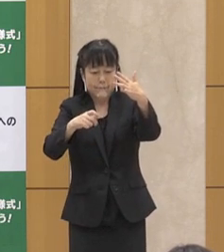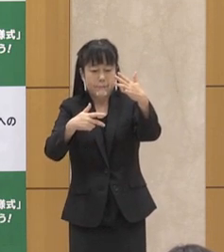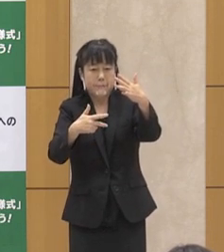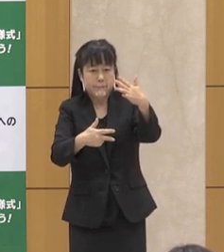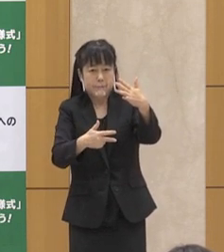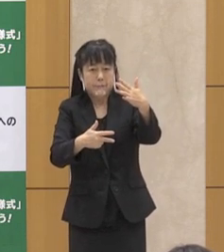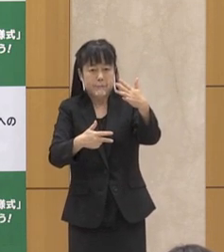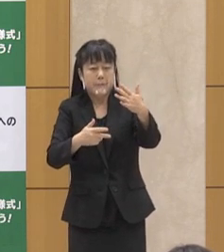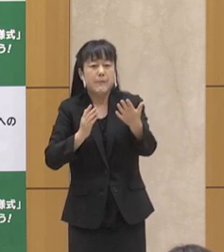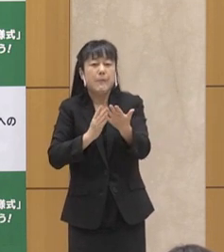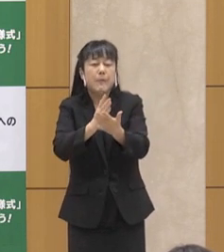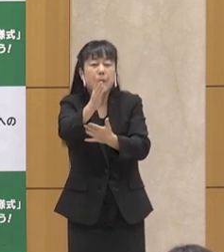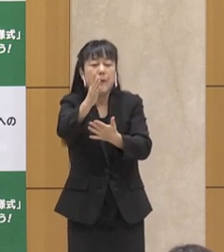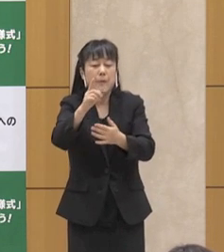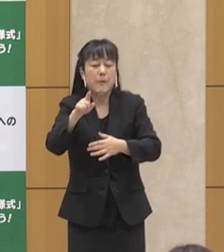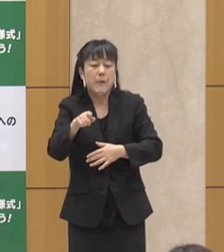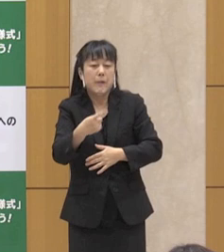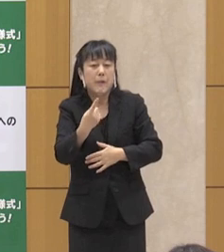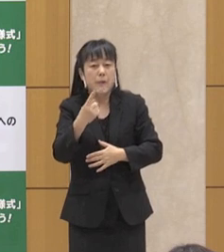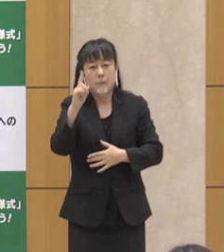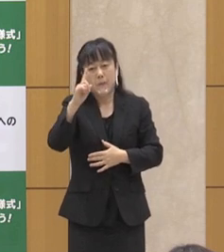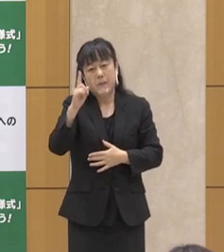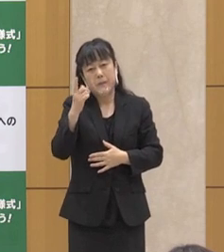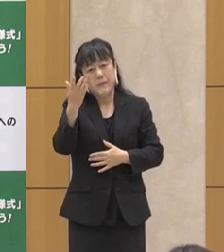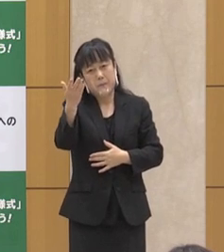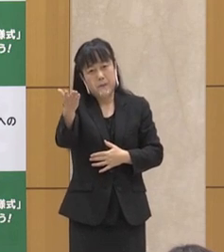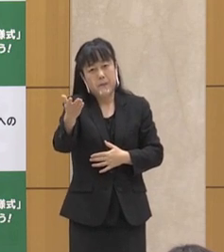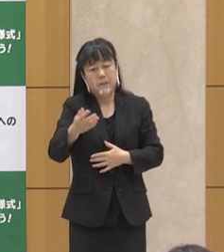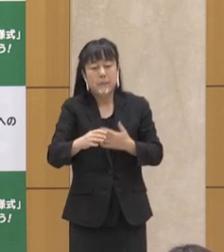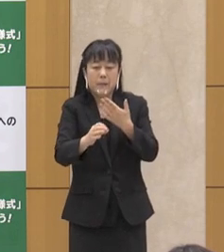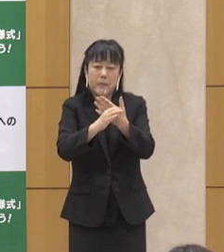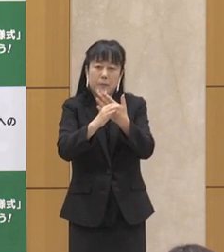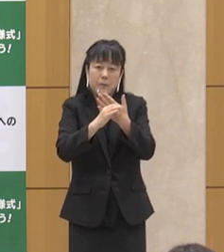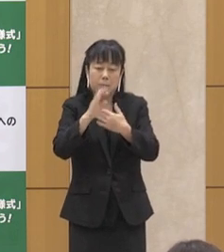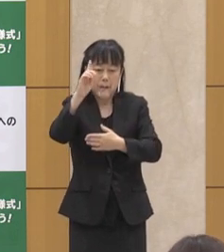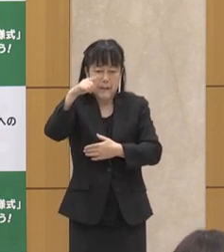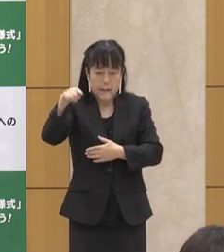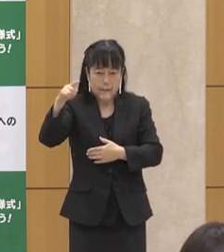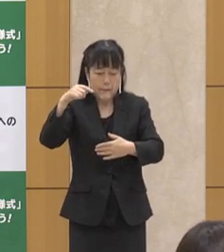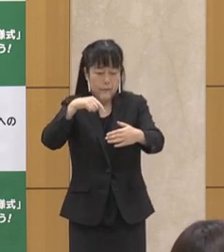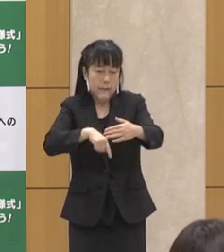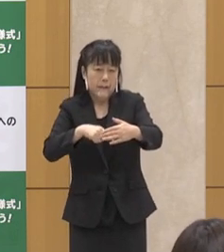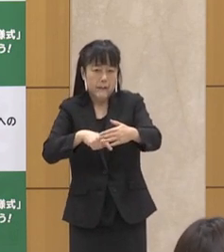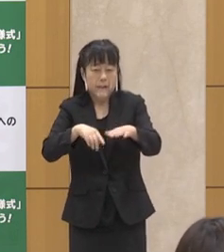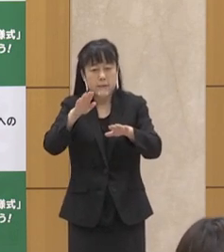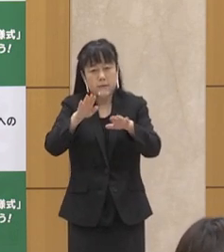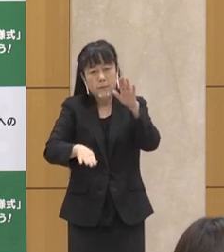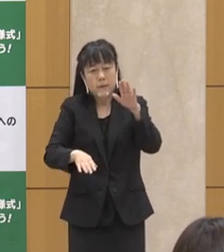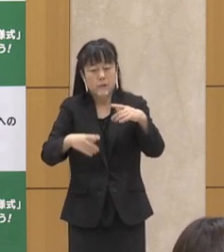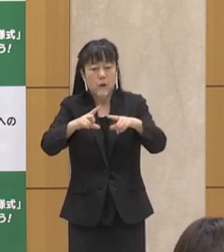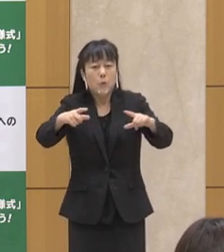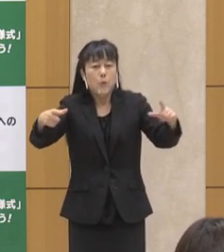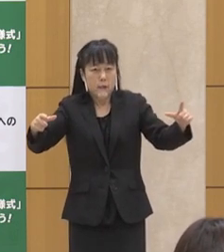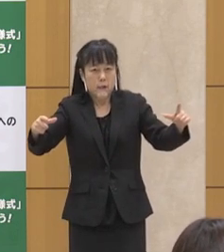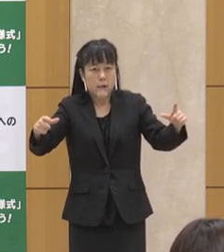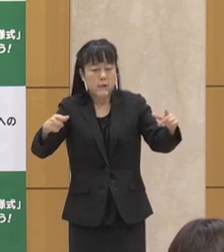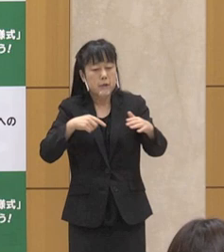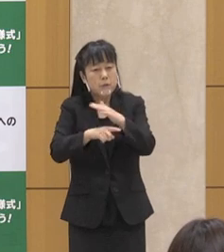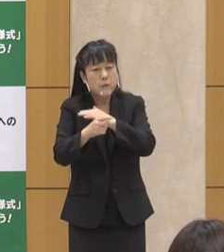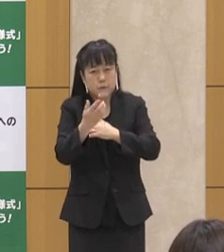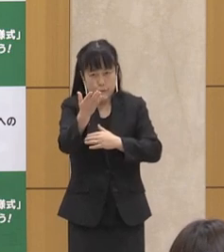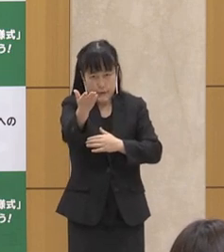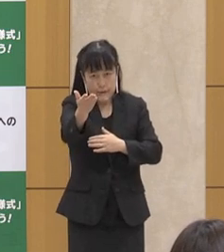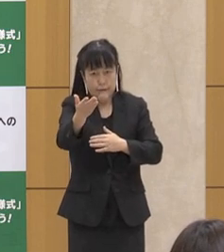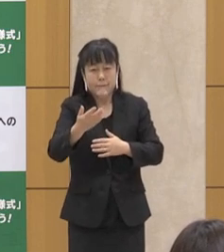はあったんですかね。特に県内で最近差別が増え出したとか、そういう状況があったんでしょうか。 一番の